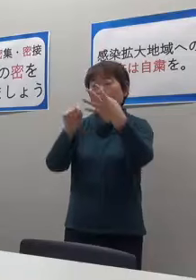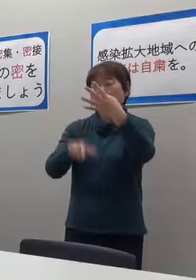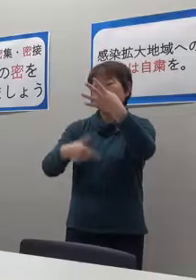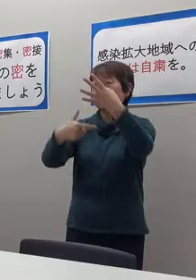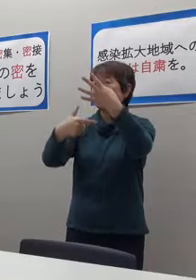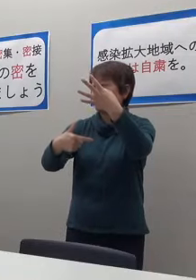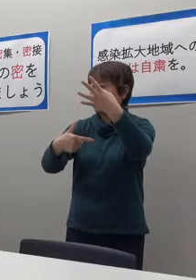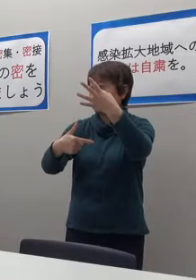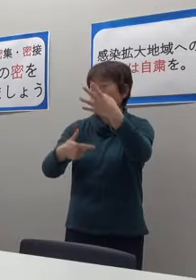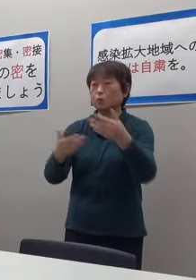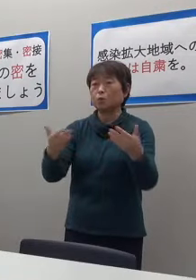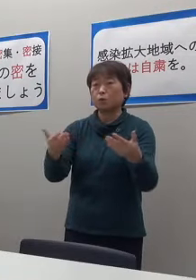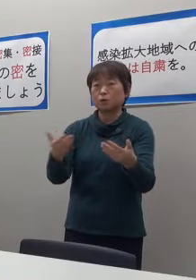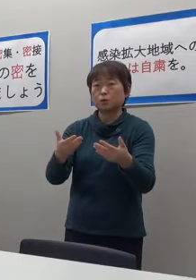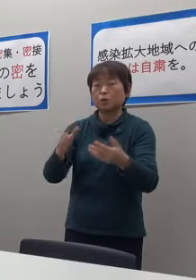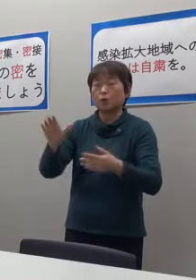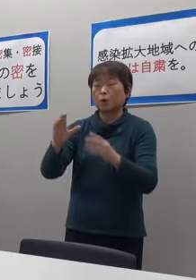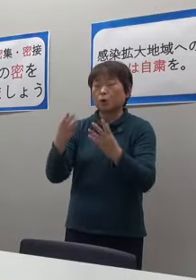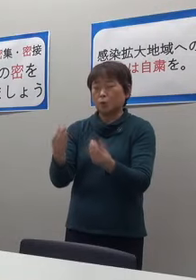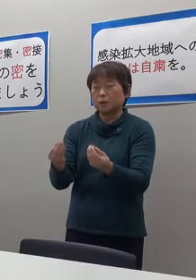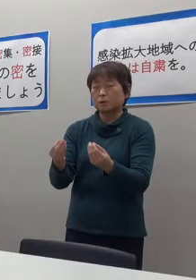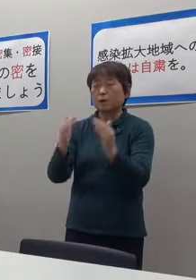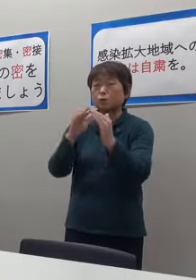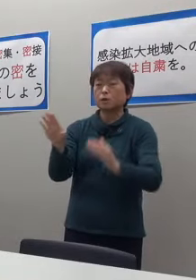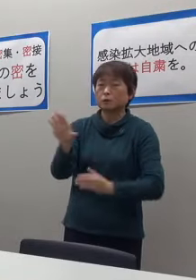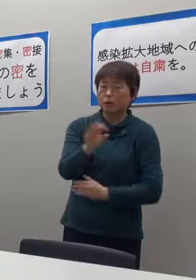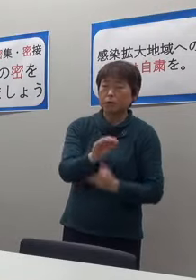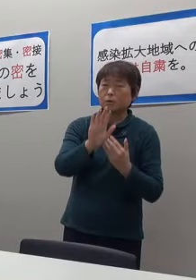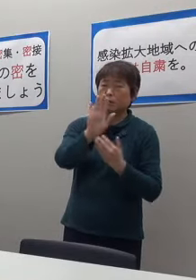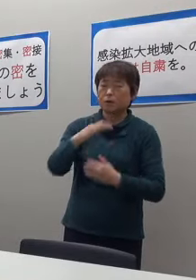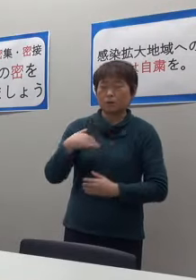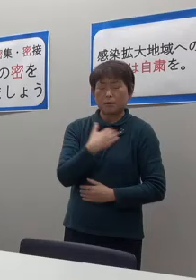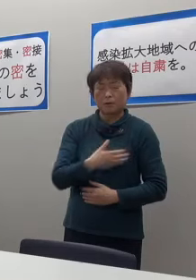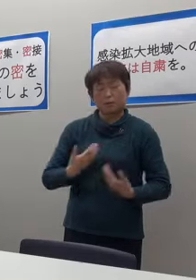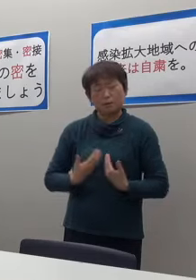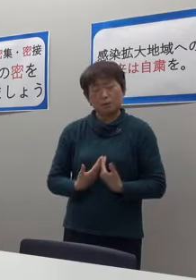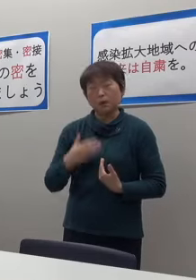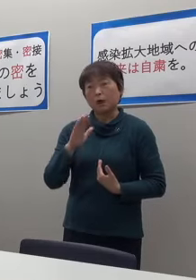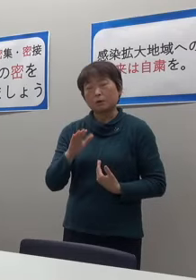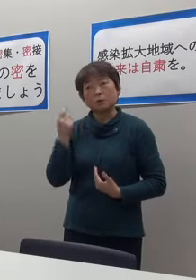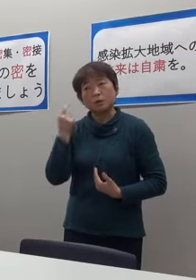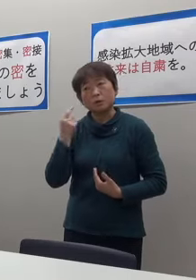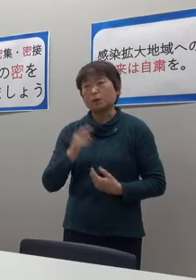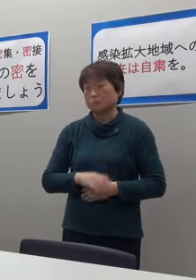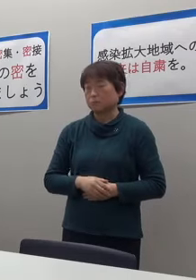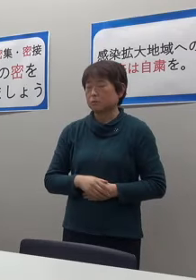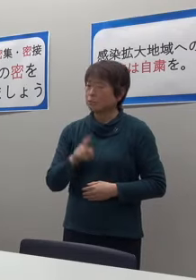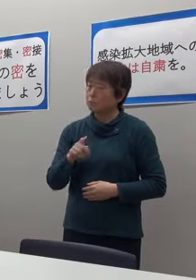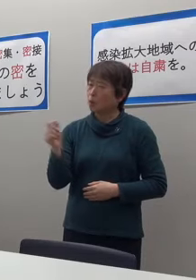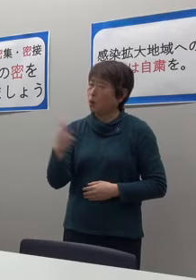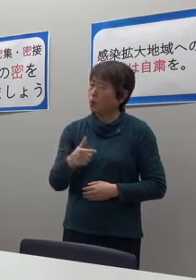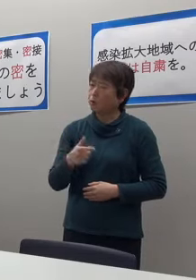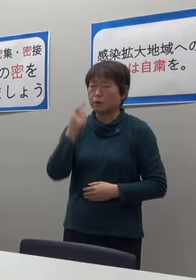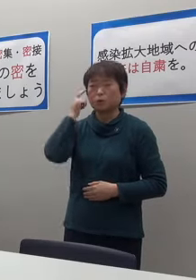ど、これとの関係はどういうことが、まあ、想定されるんでしょうか。 はい、その点なんですけども、まあ、例えば